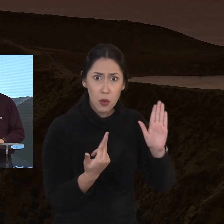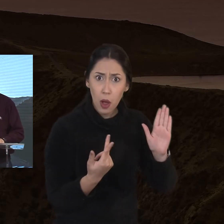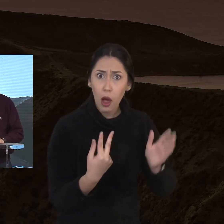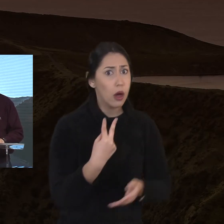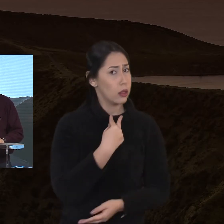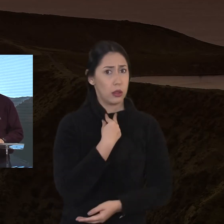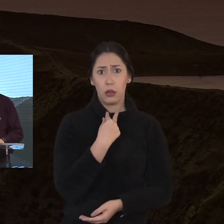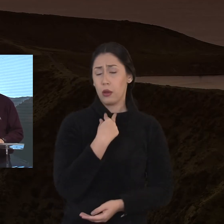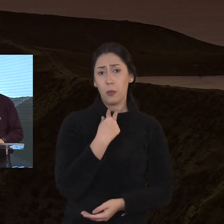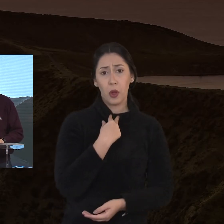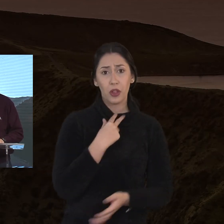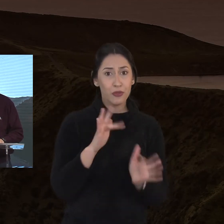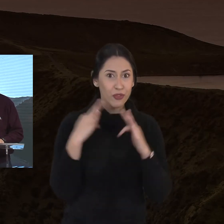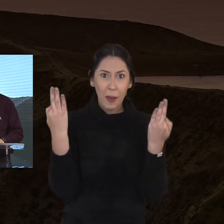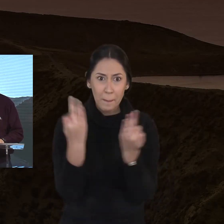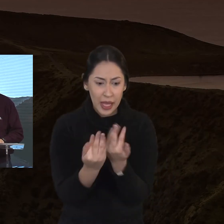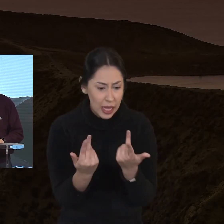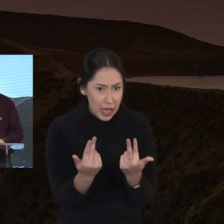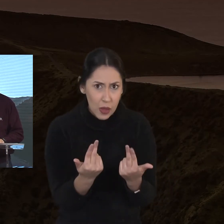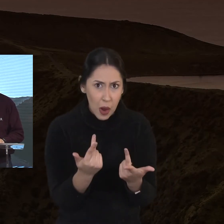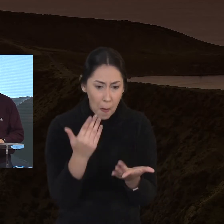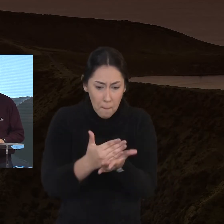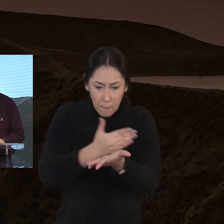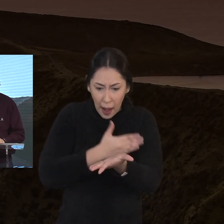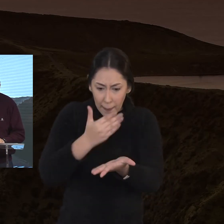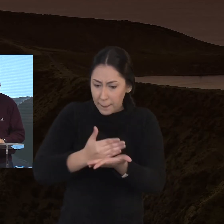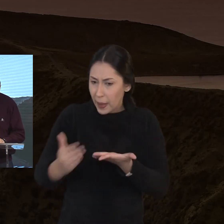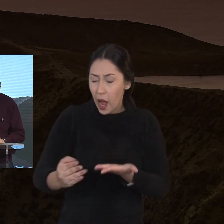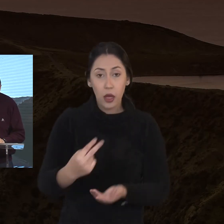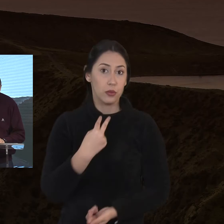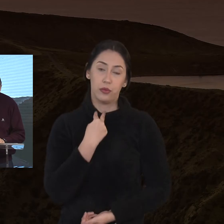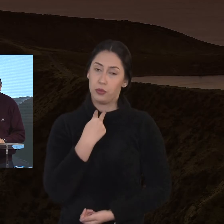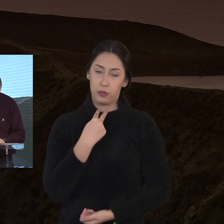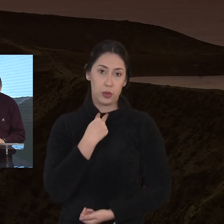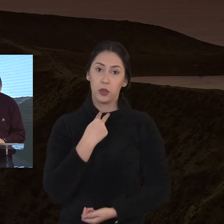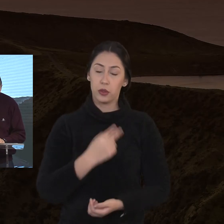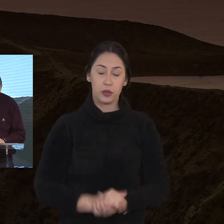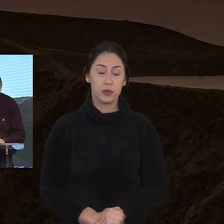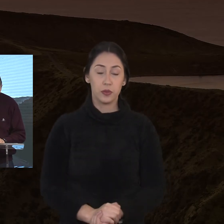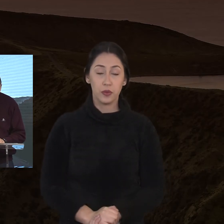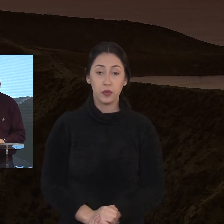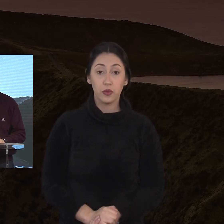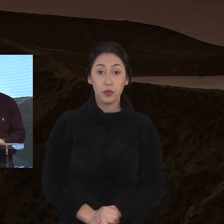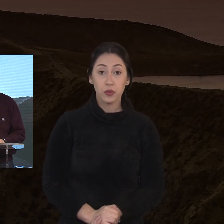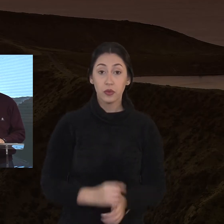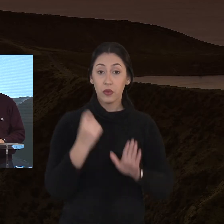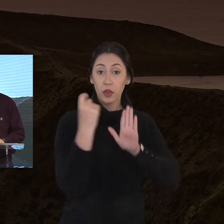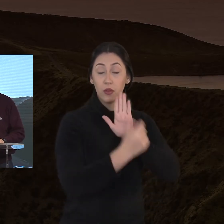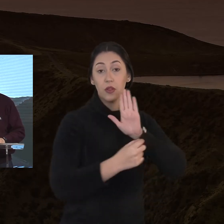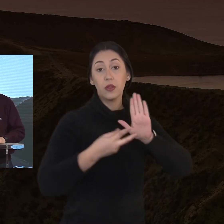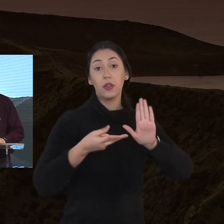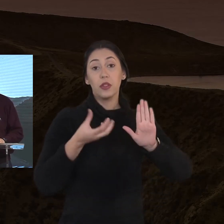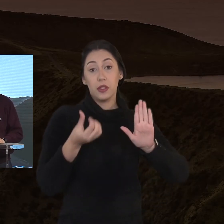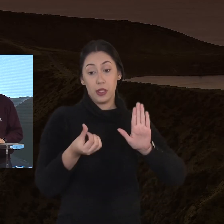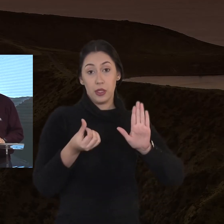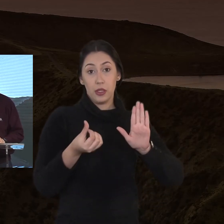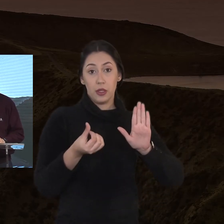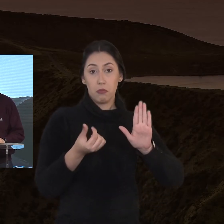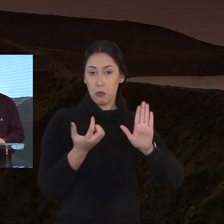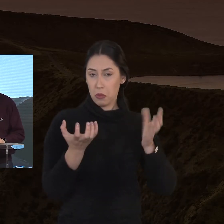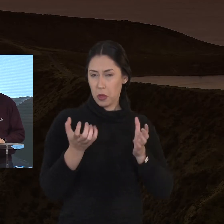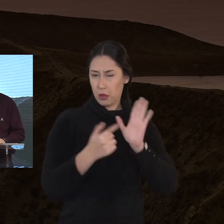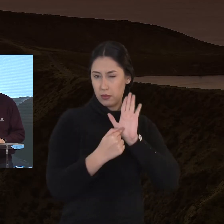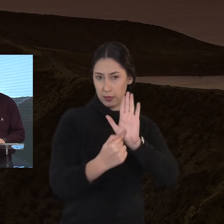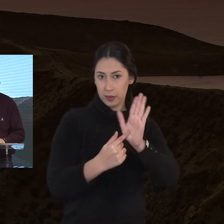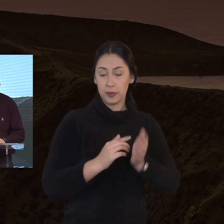se aplicar na nossa família tá bom o versículo 26 ao versículo eu quero